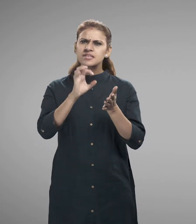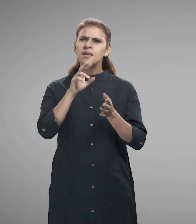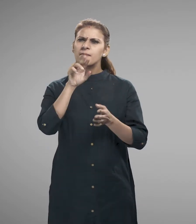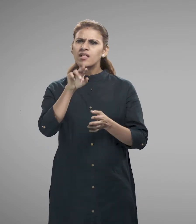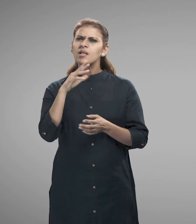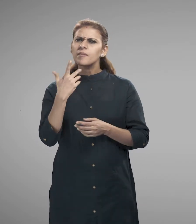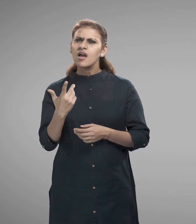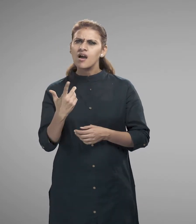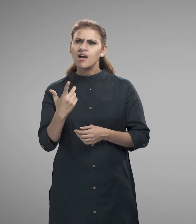मासिक धर्म क्या होता है?